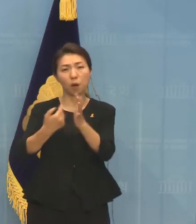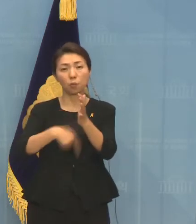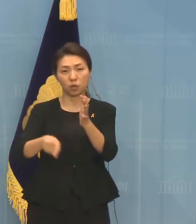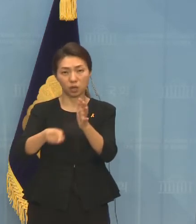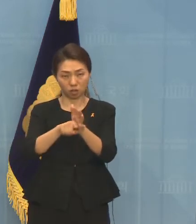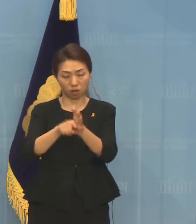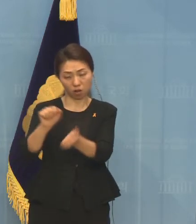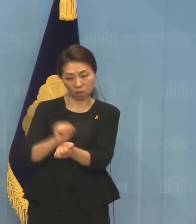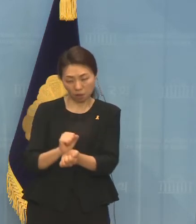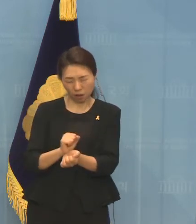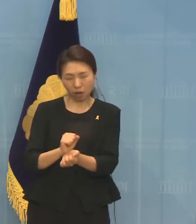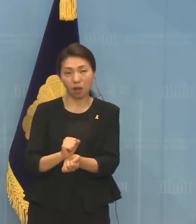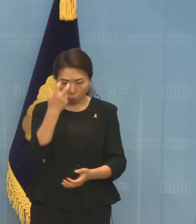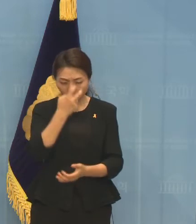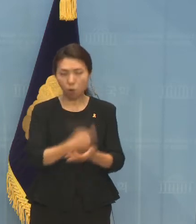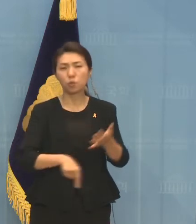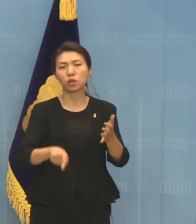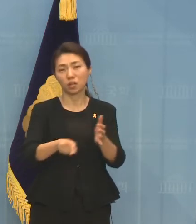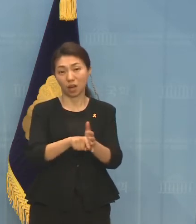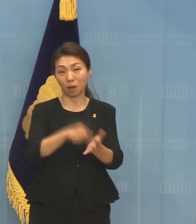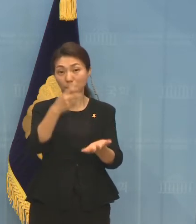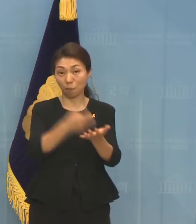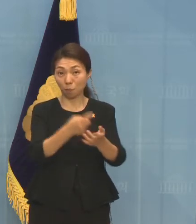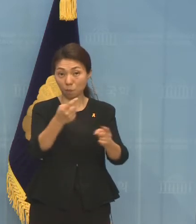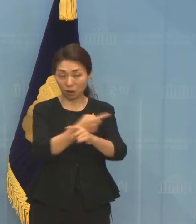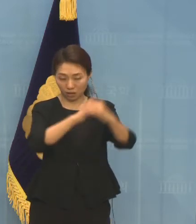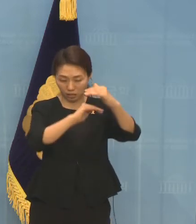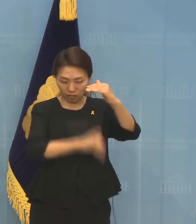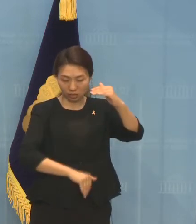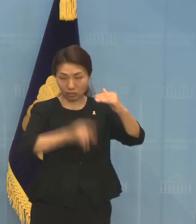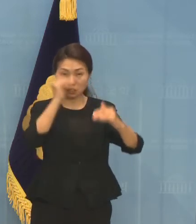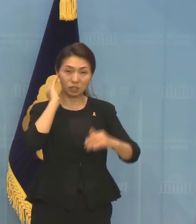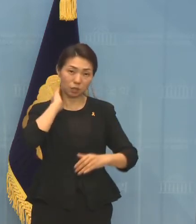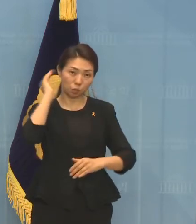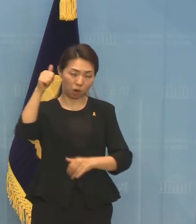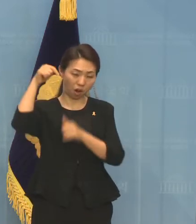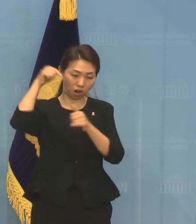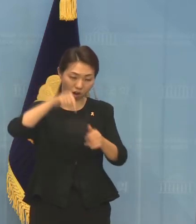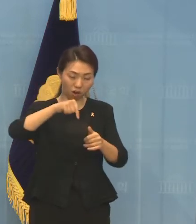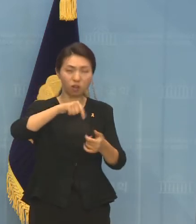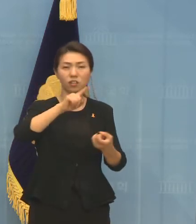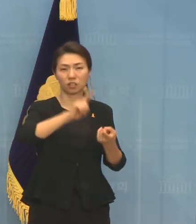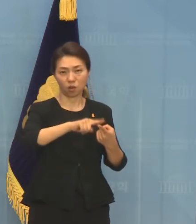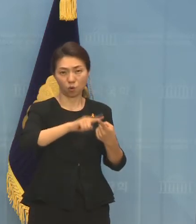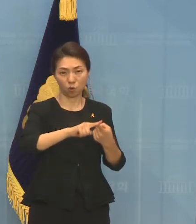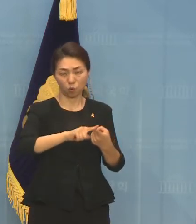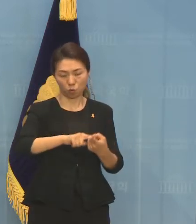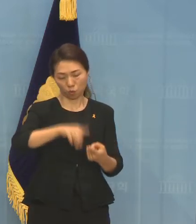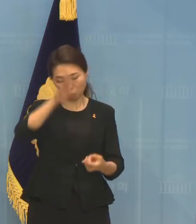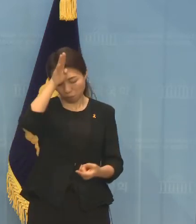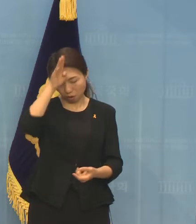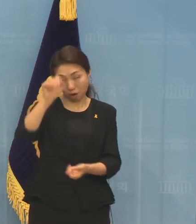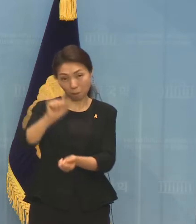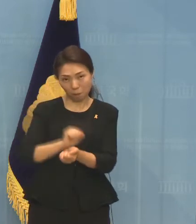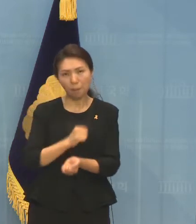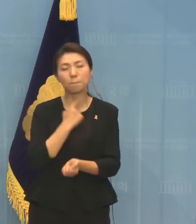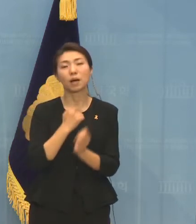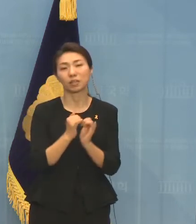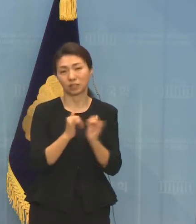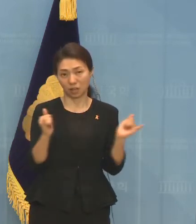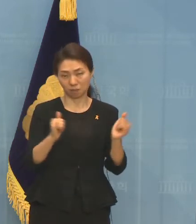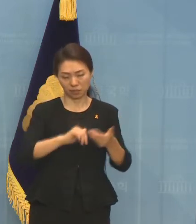건강검진기본법 개정안이 접수되었습니다. 최근 코로나19 감염병 환자가 치료 후에도 호흡기 질환, 탈모 등